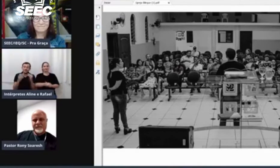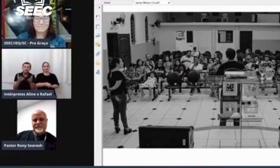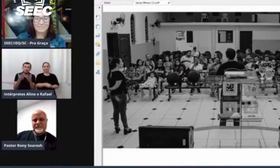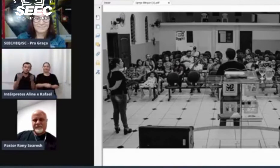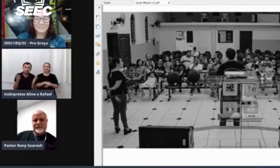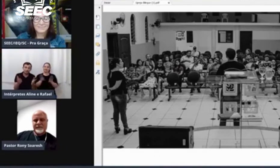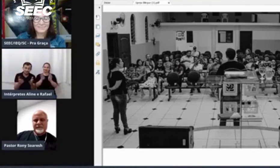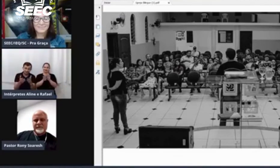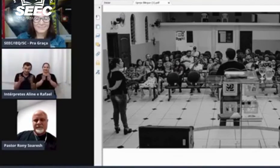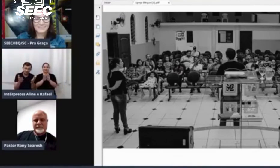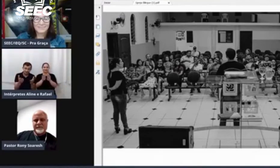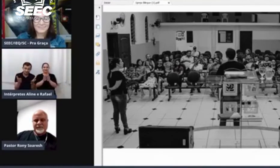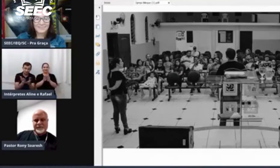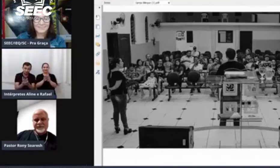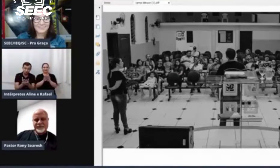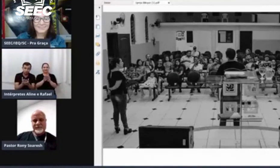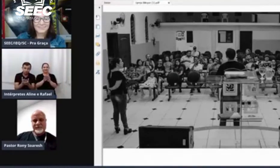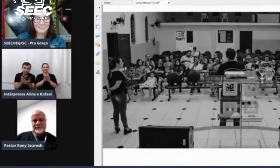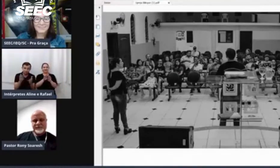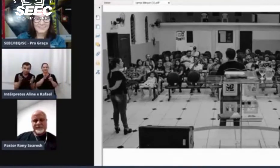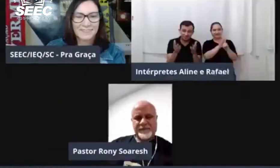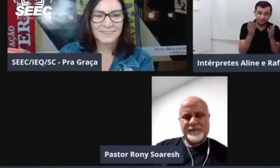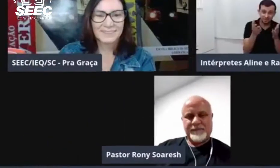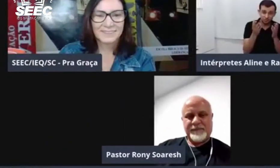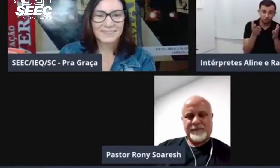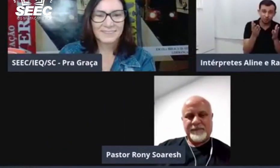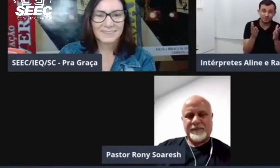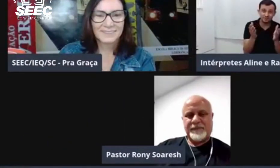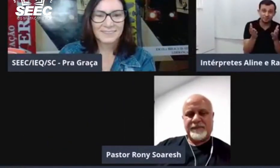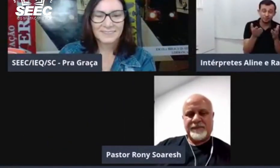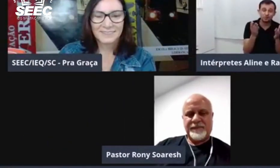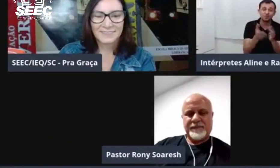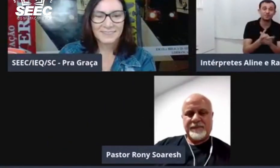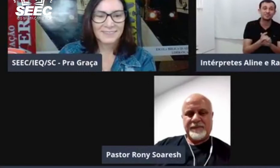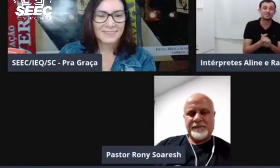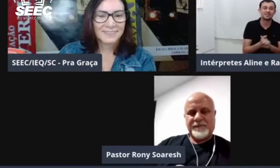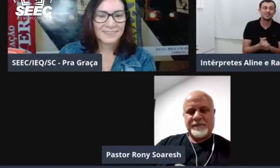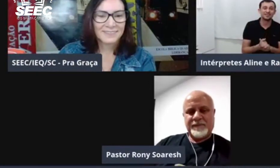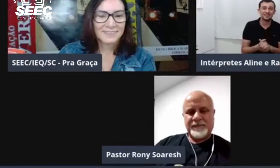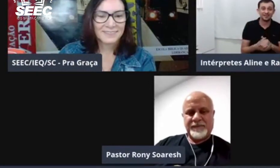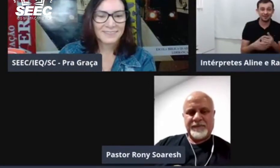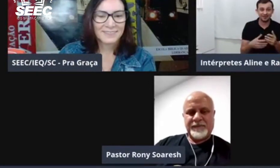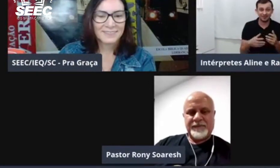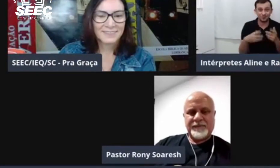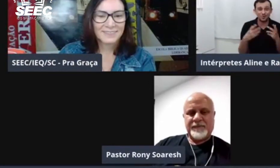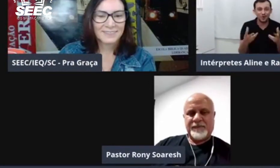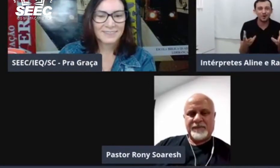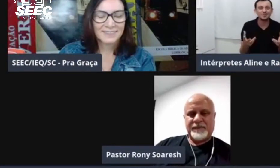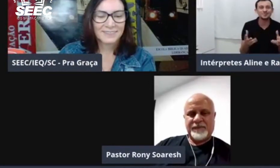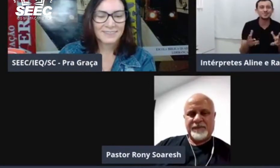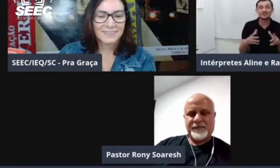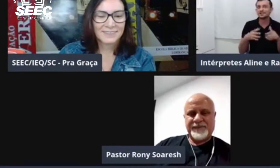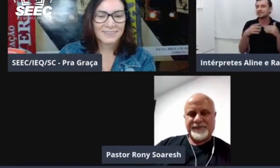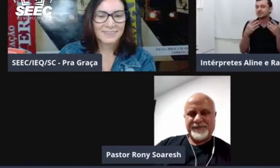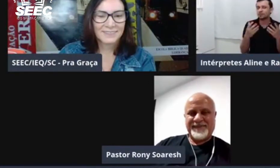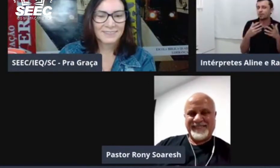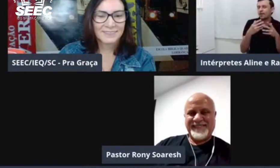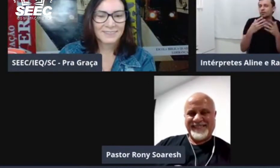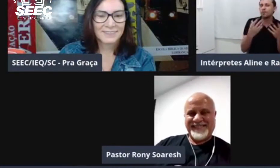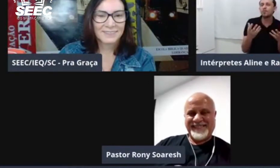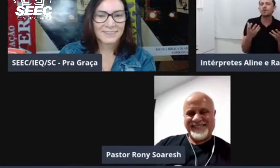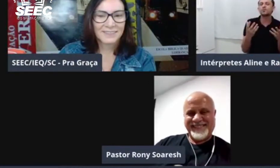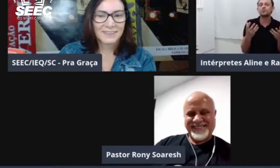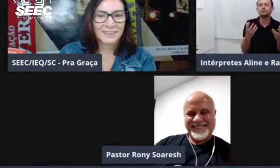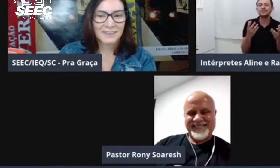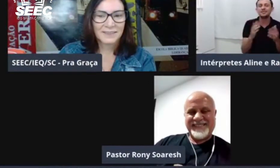E também, nesses cultos, também que a gente contou com a presença de muitos ouvintes, né? Curiosos, aqueles... Como